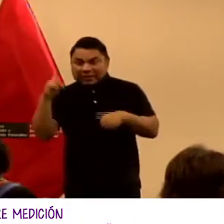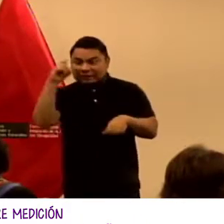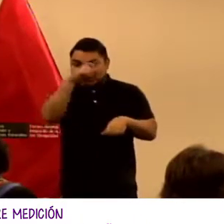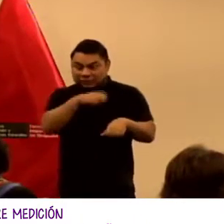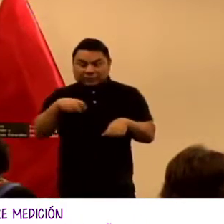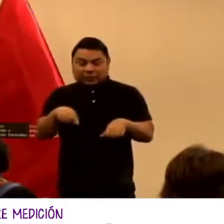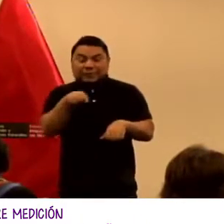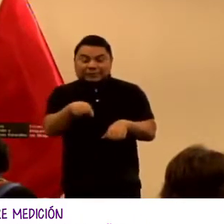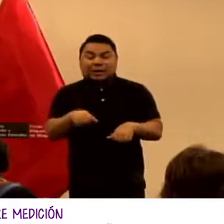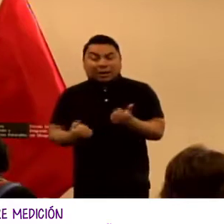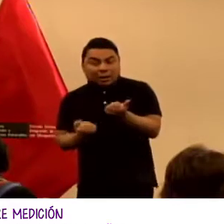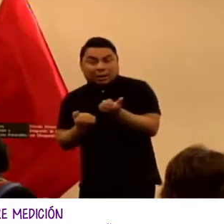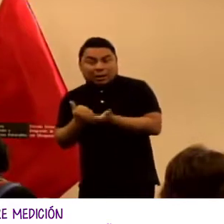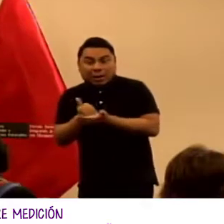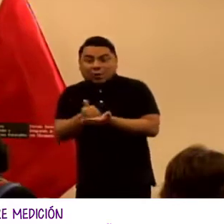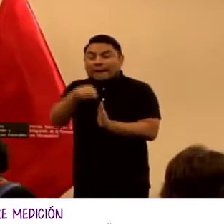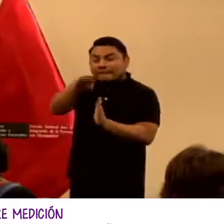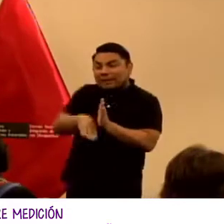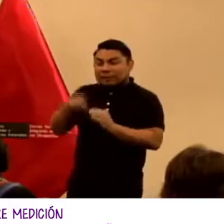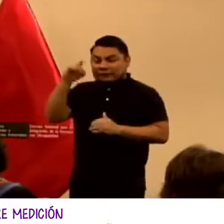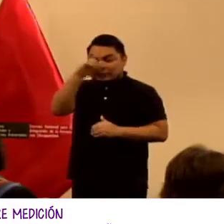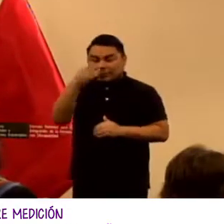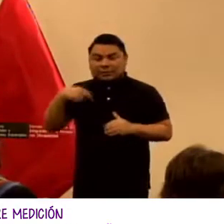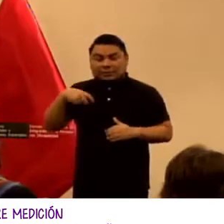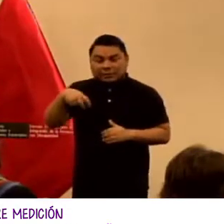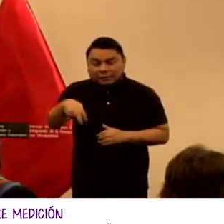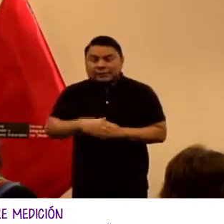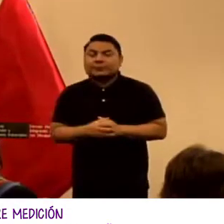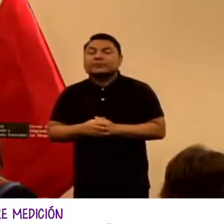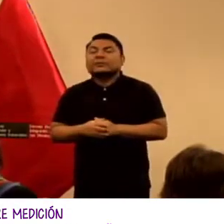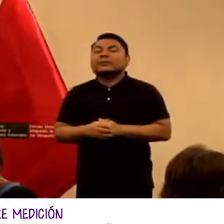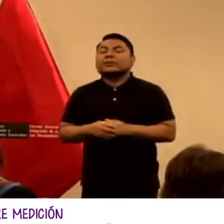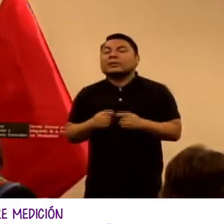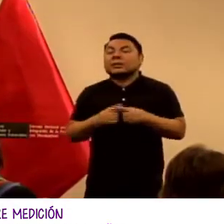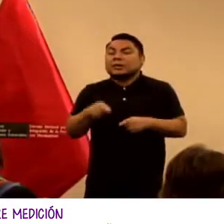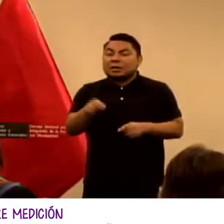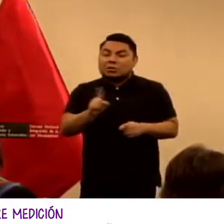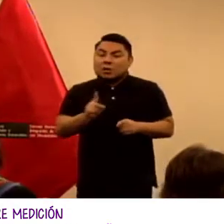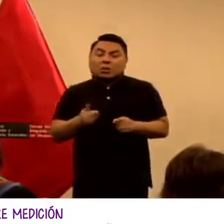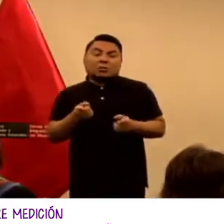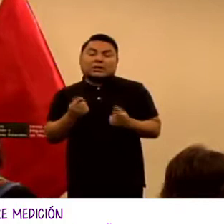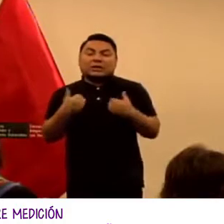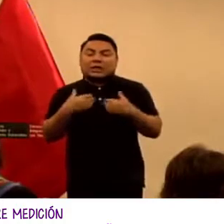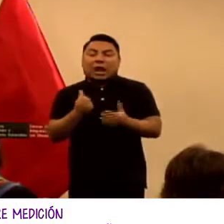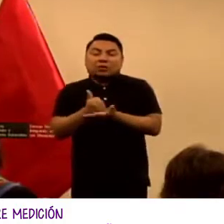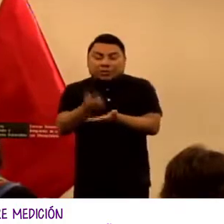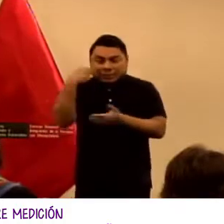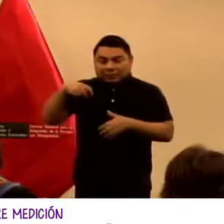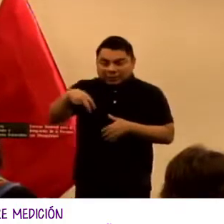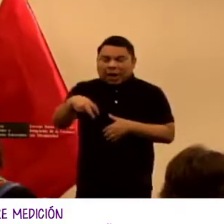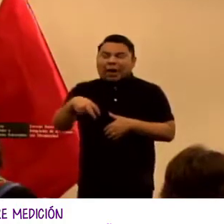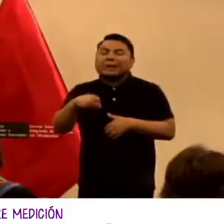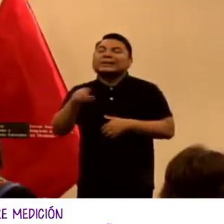apoyo ayuda a tener menos dificultades para caminar. Y si no recibe ayuda para caminar, se hace la